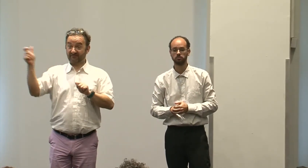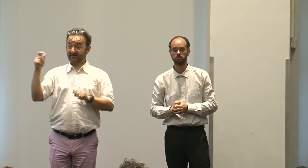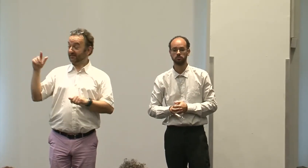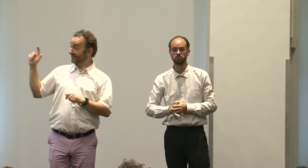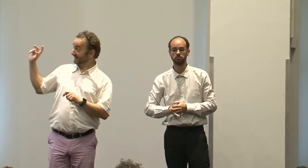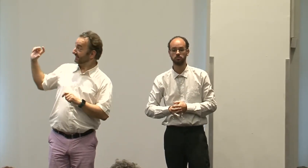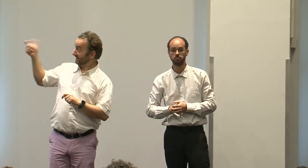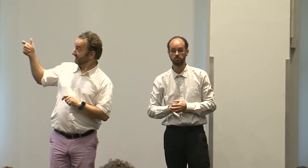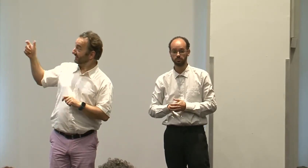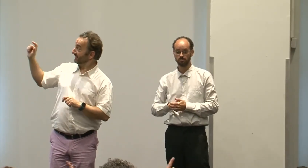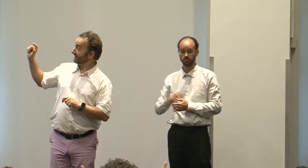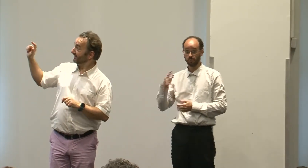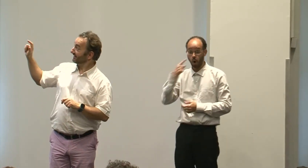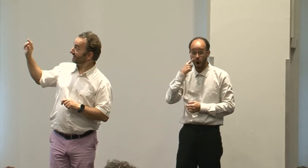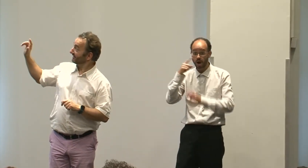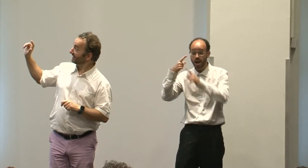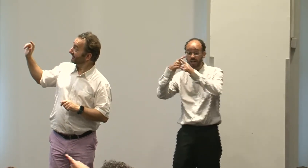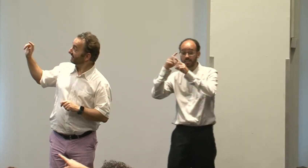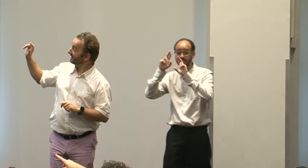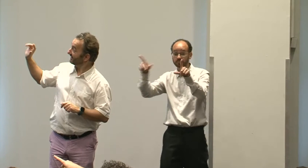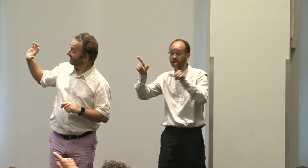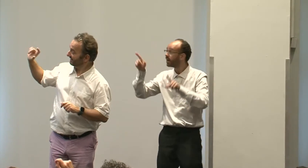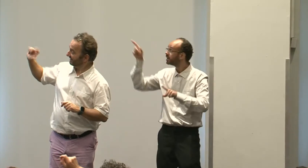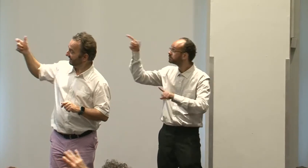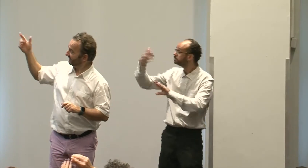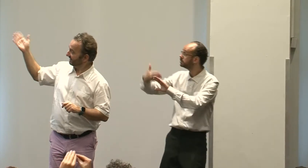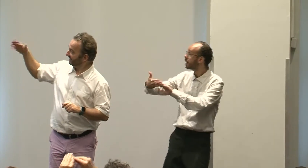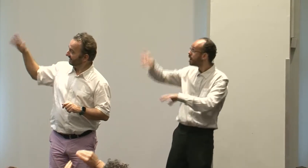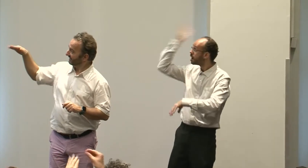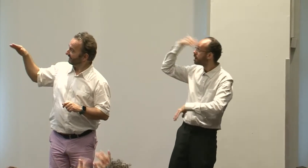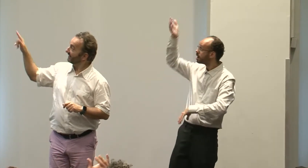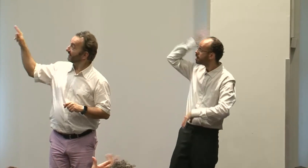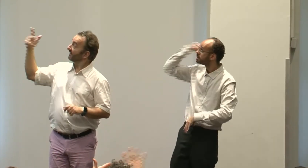possível escrever algumas palavras.